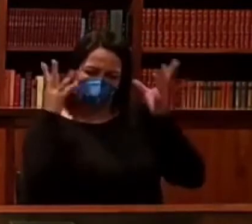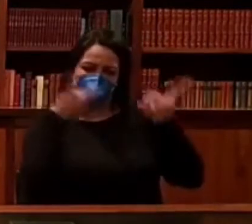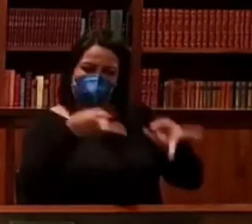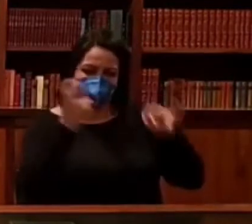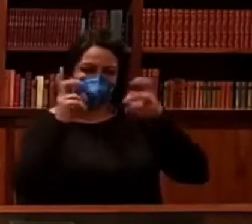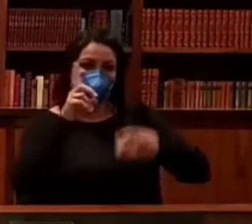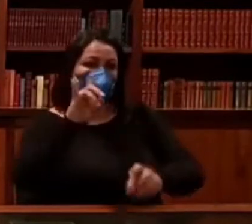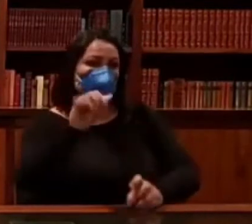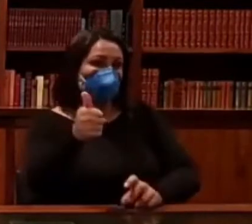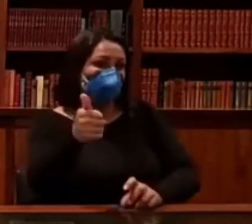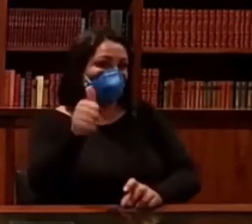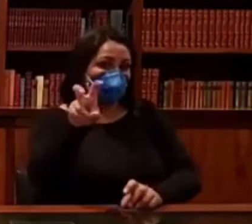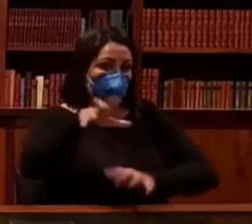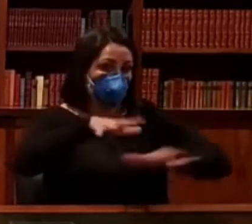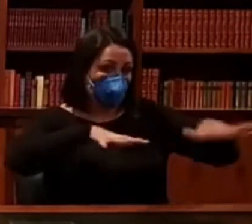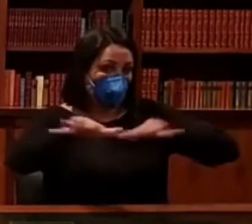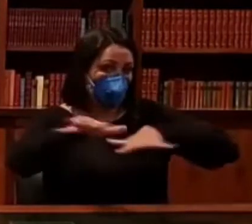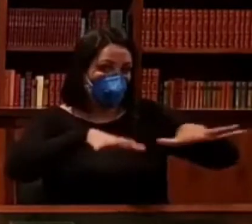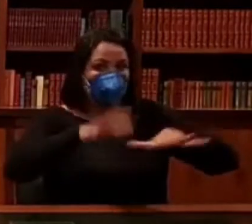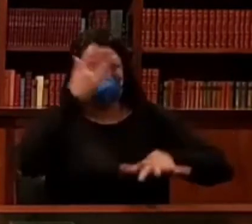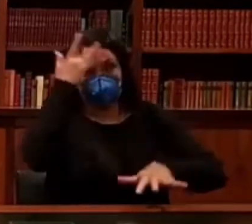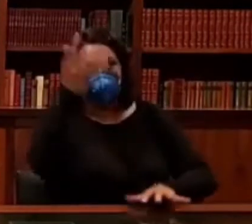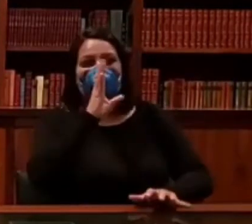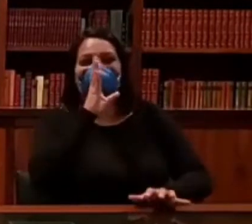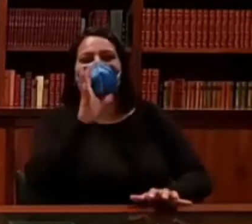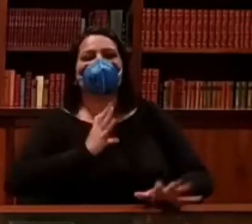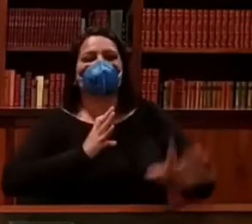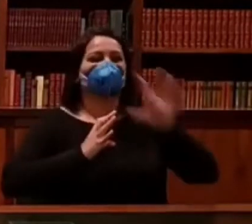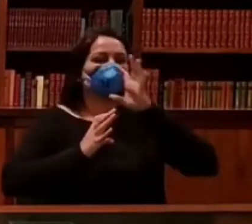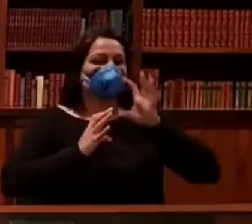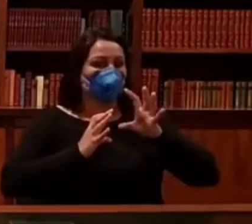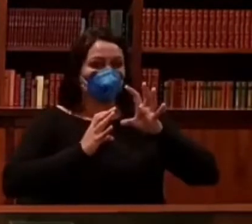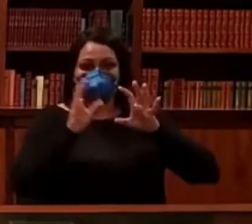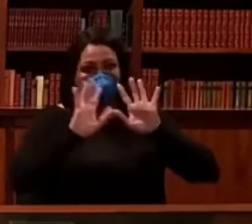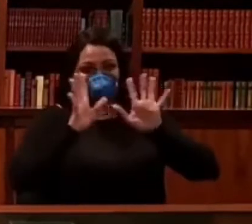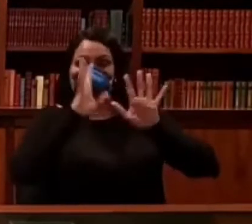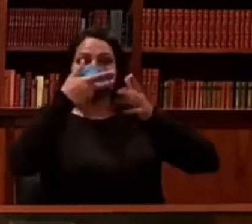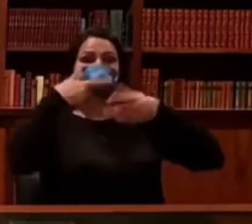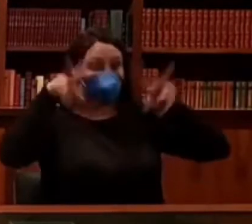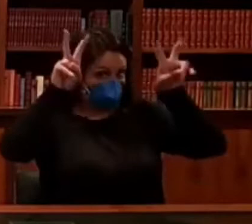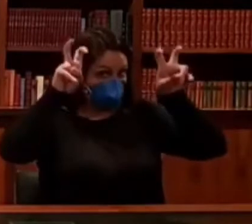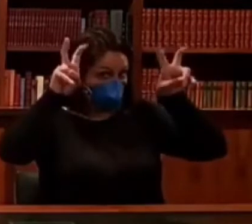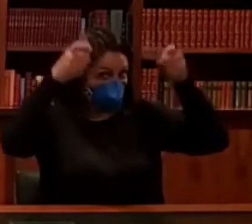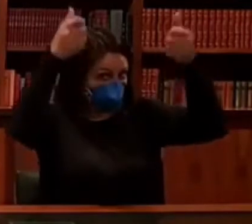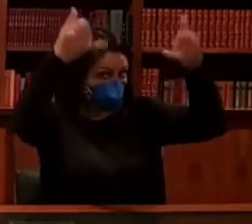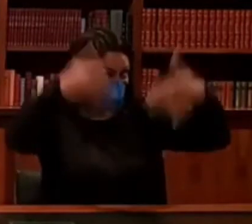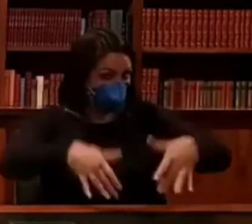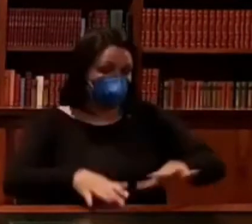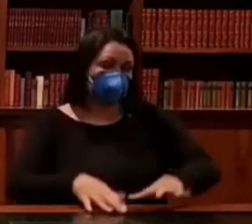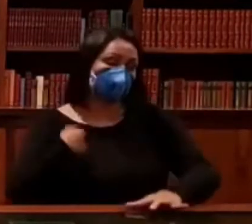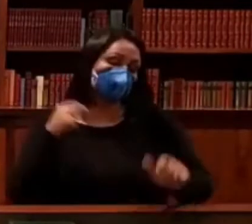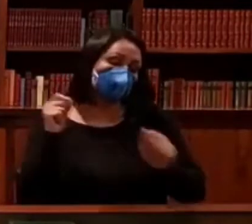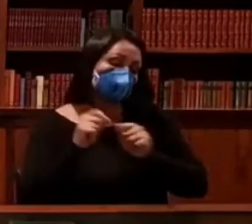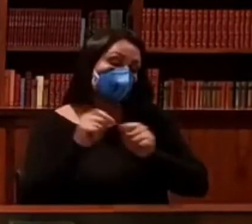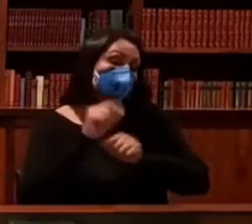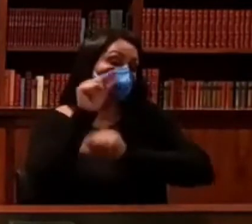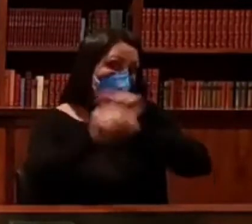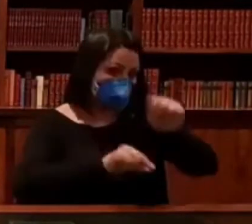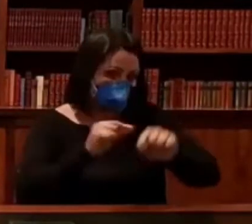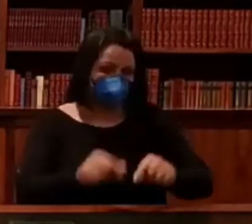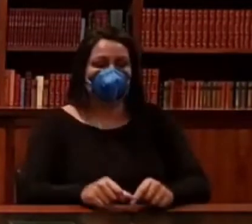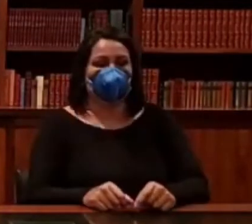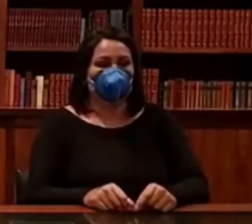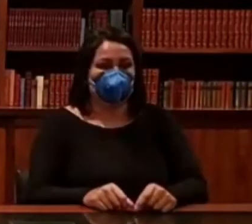do dia 15, que daqui a pouco vou estar em rede aí falando sobre ele, tá certo? O que nós devemos fazer agora